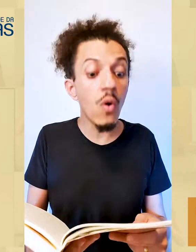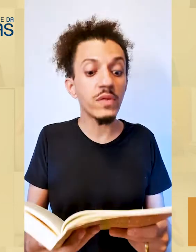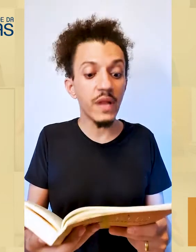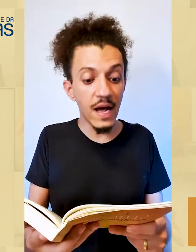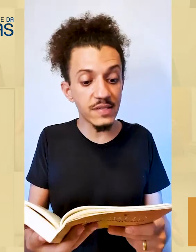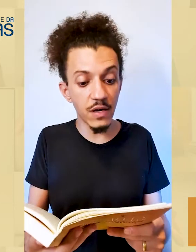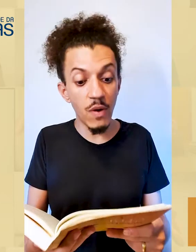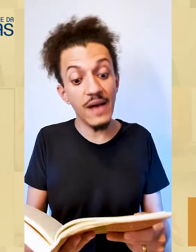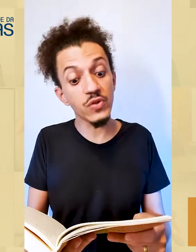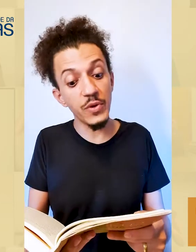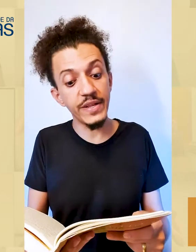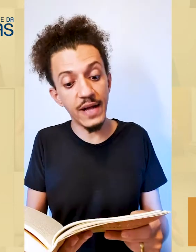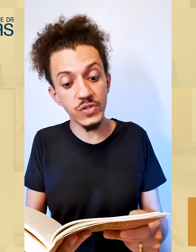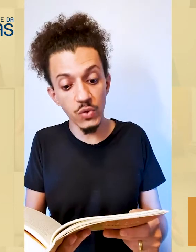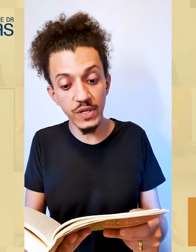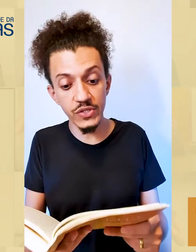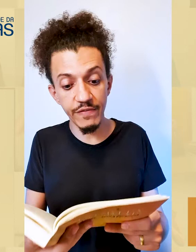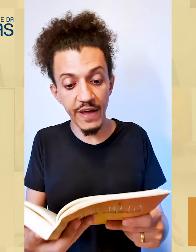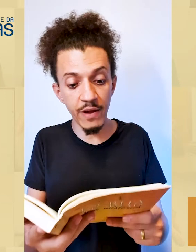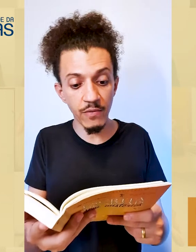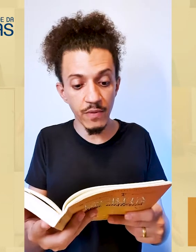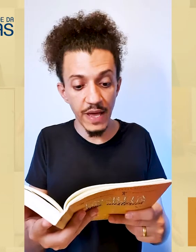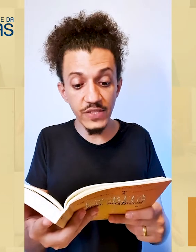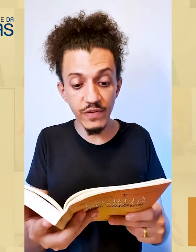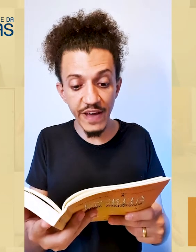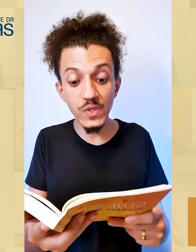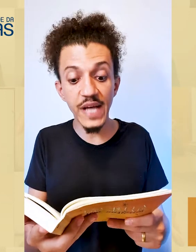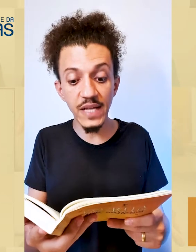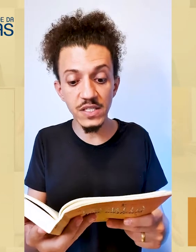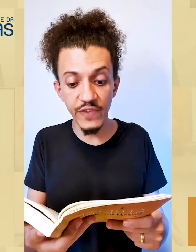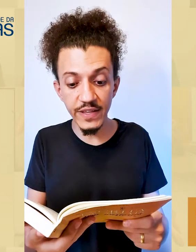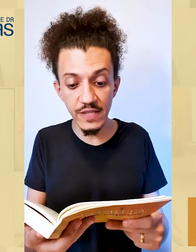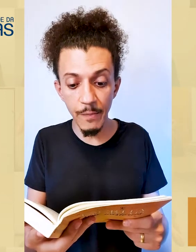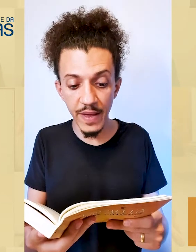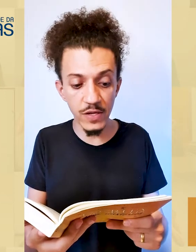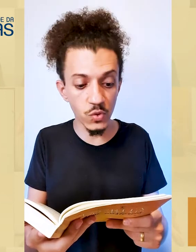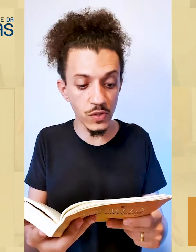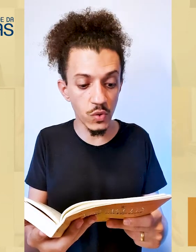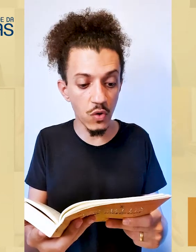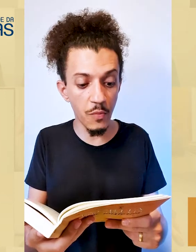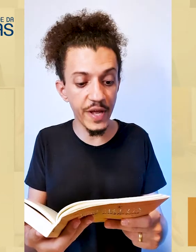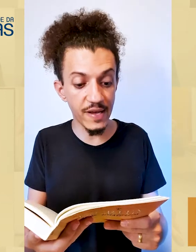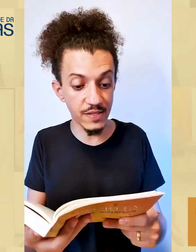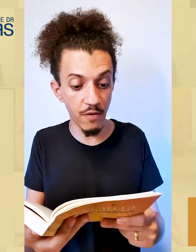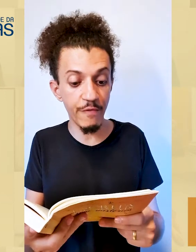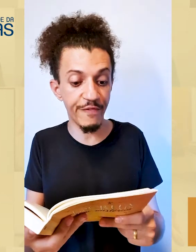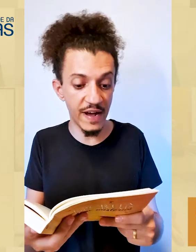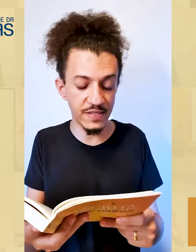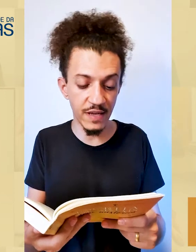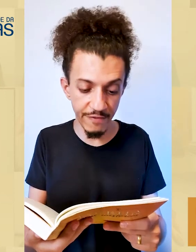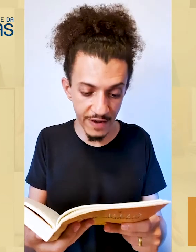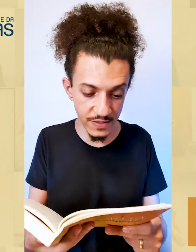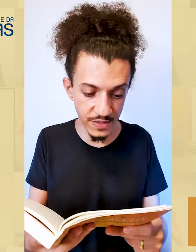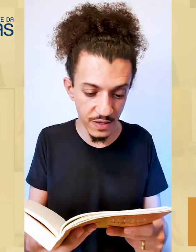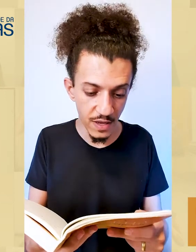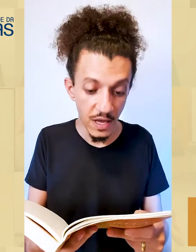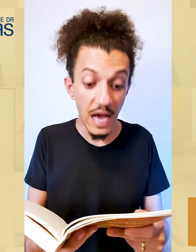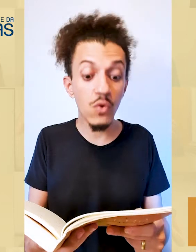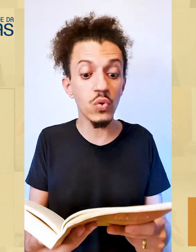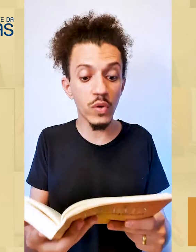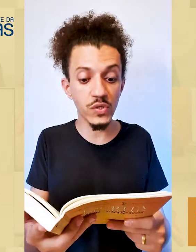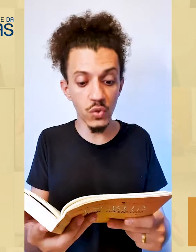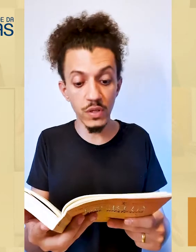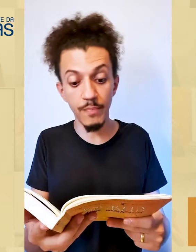uma ou outra razão, as comunidades surdas estiveram satisfeitas apenas com a sua comunicação face a face.